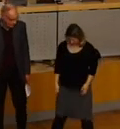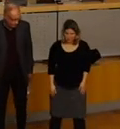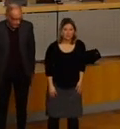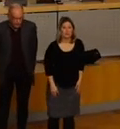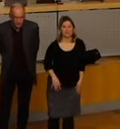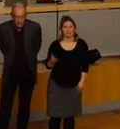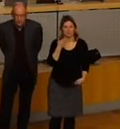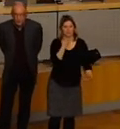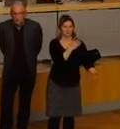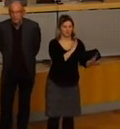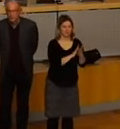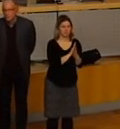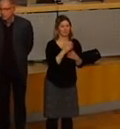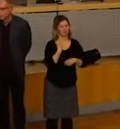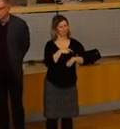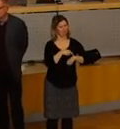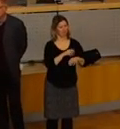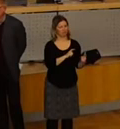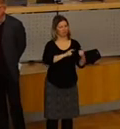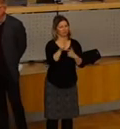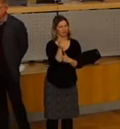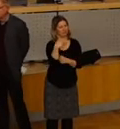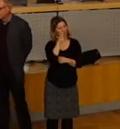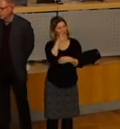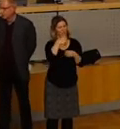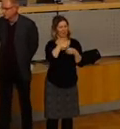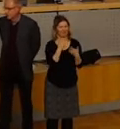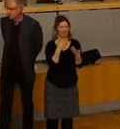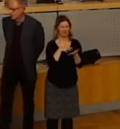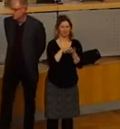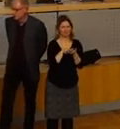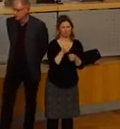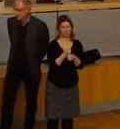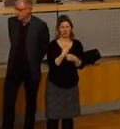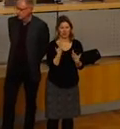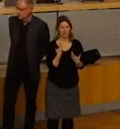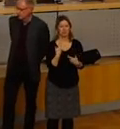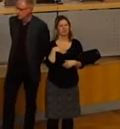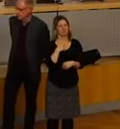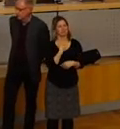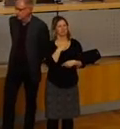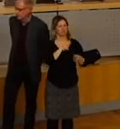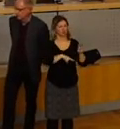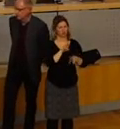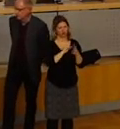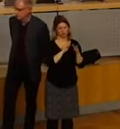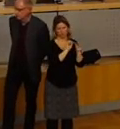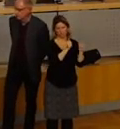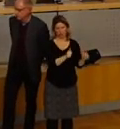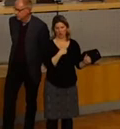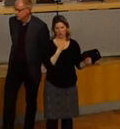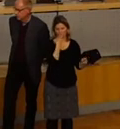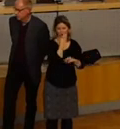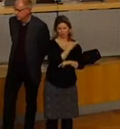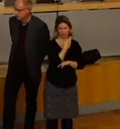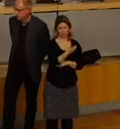unseres zeitbudgets wurde ausgefüllt durch den besuch von verschiedenen schulformen wir haben uns